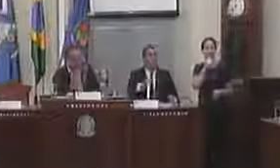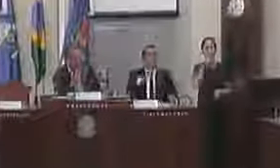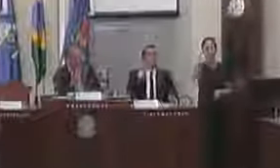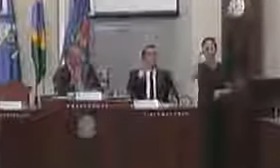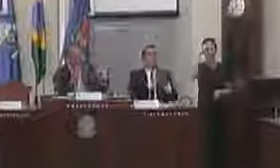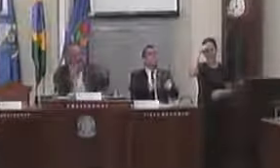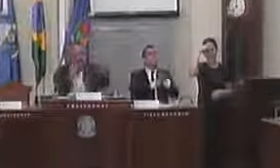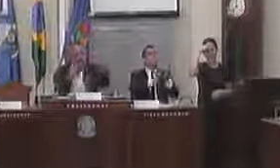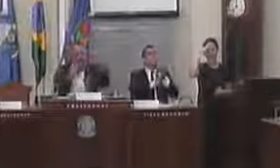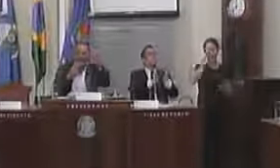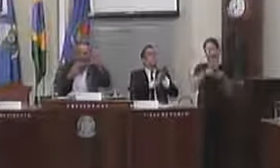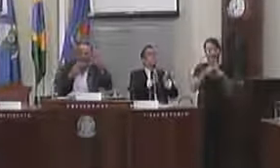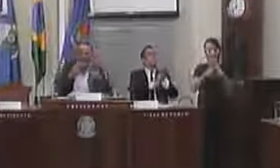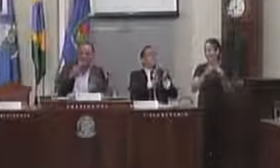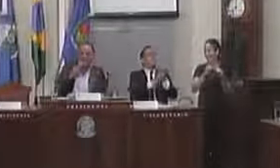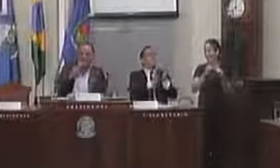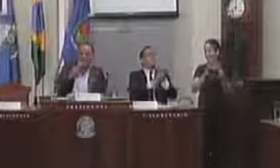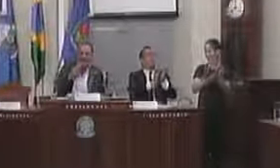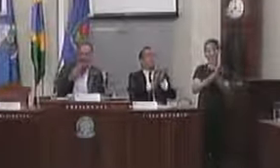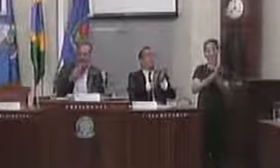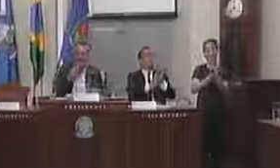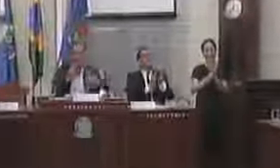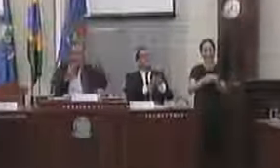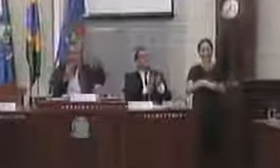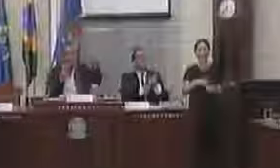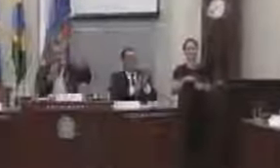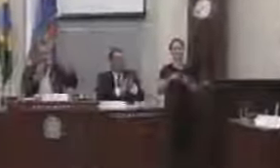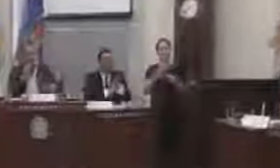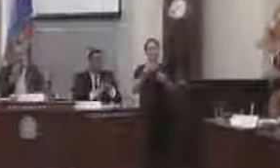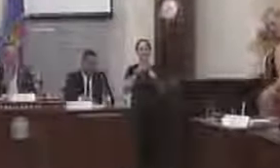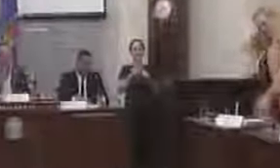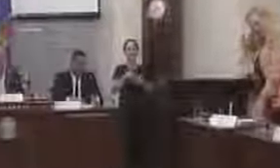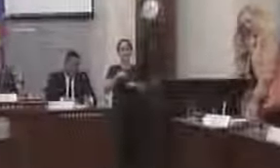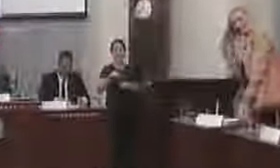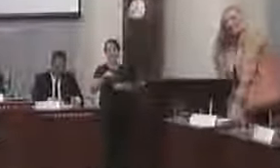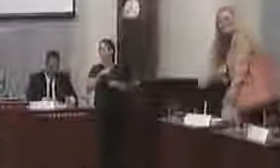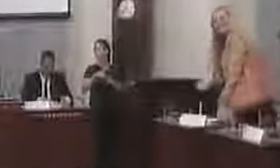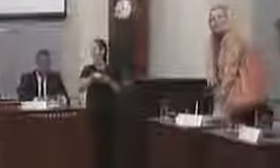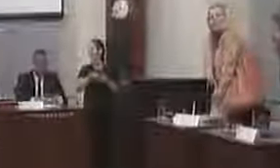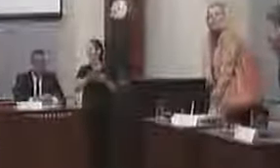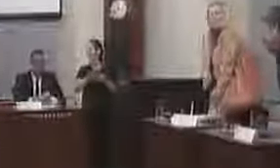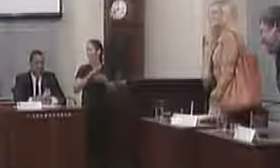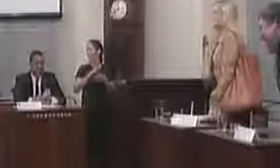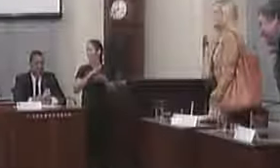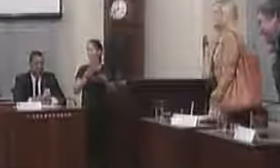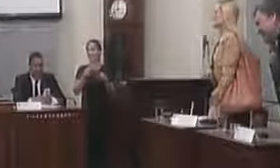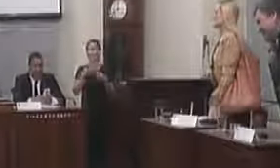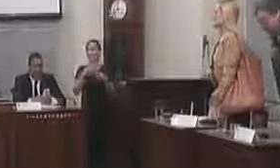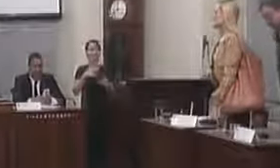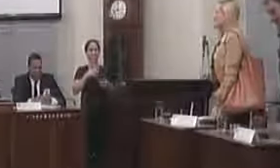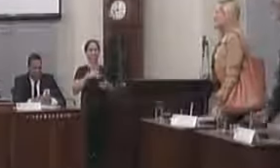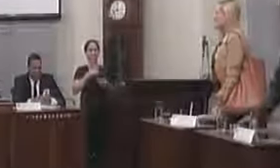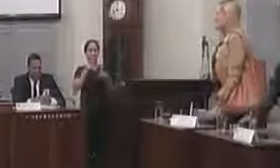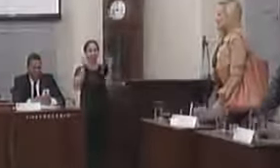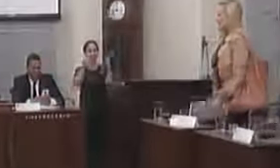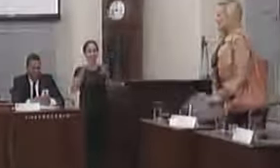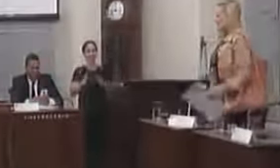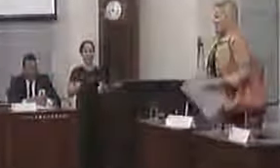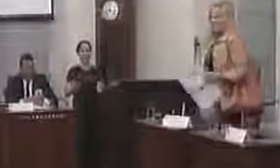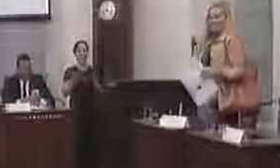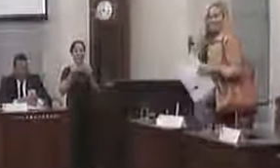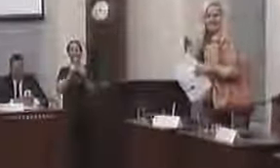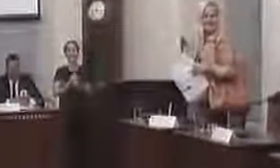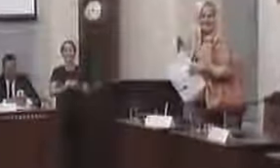a primeira netinha dele parabéns ainda com os anais da casa aberto desejando toda saúde, paz e sucesso